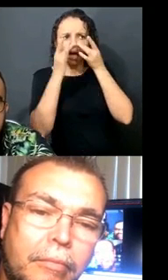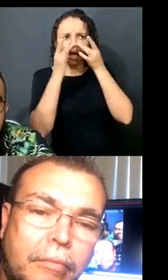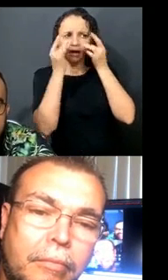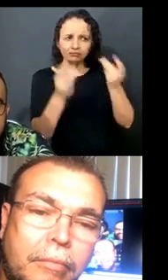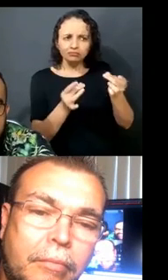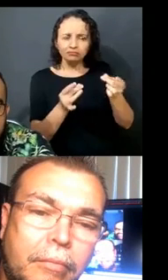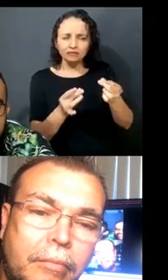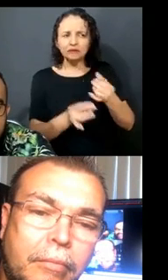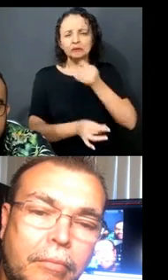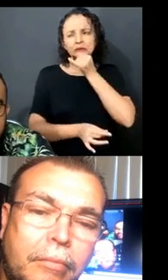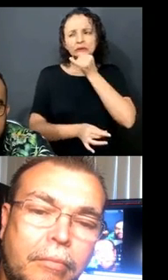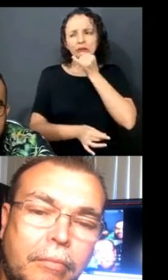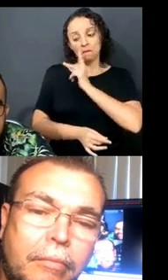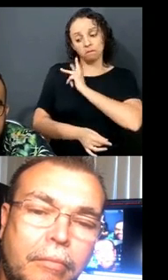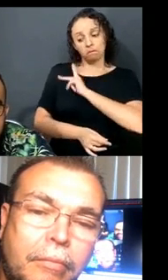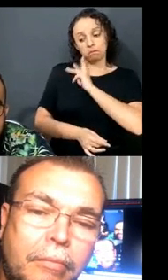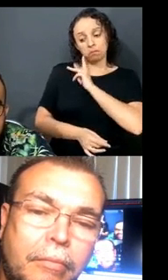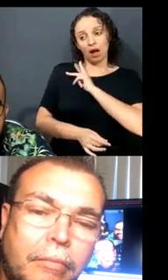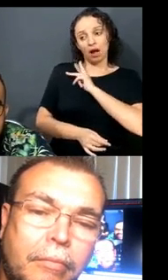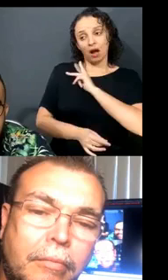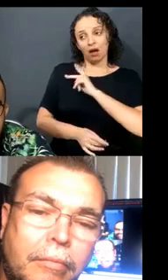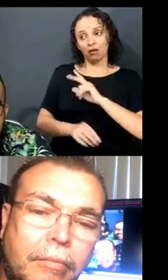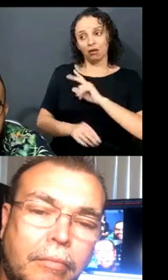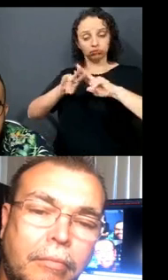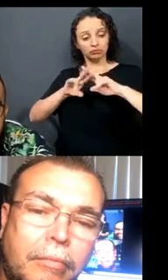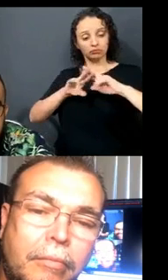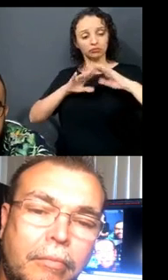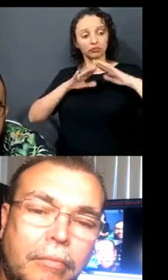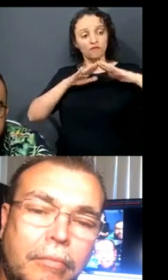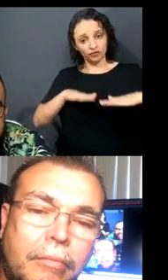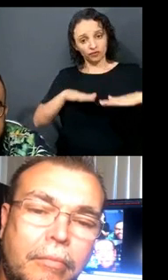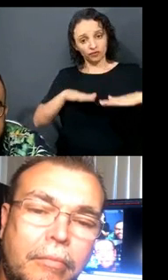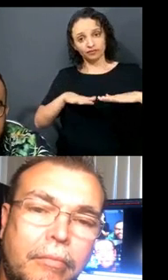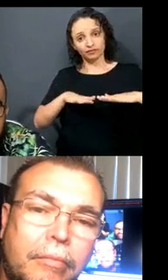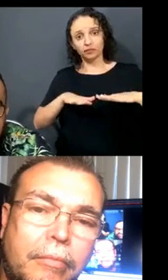na prisão, ele não poderia